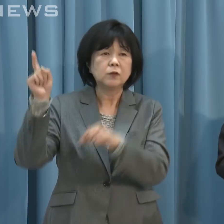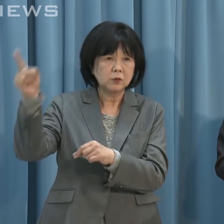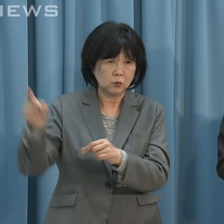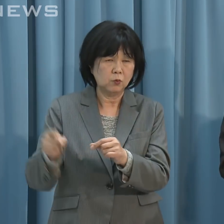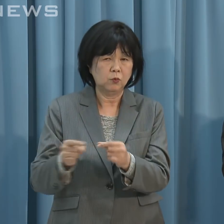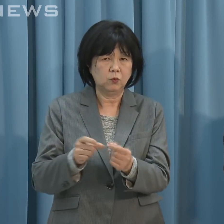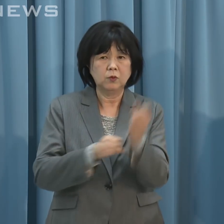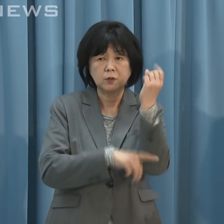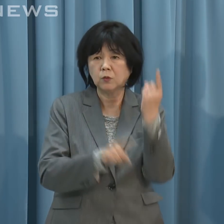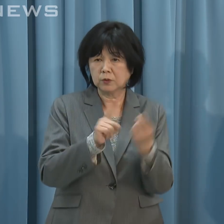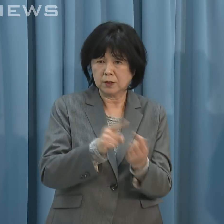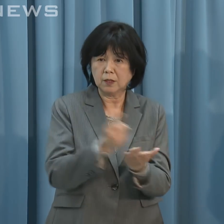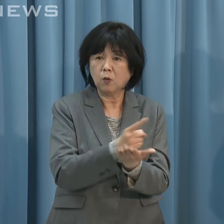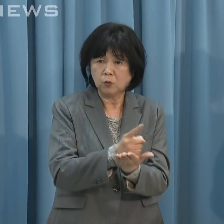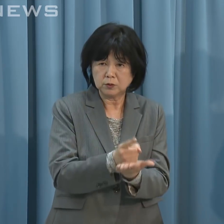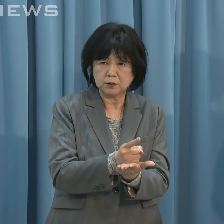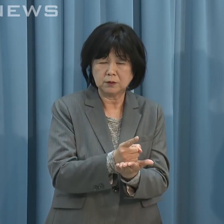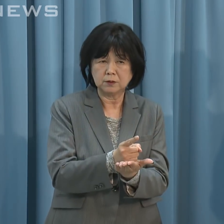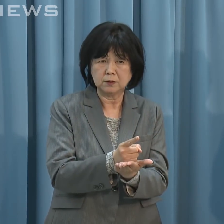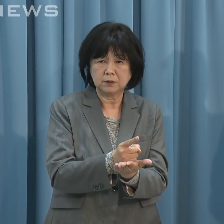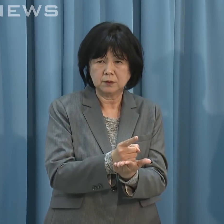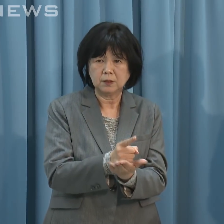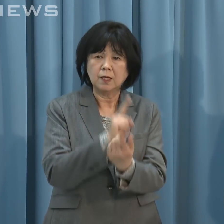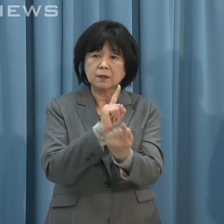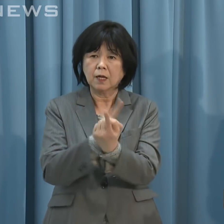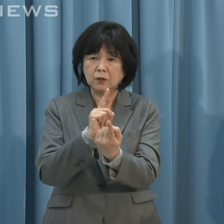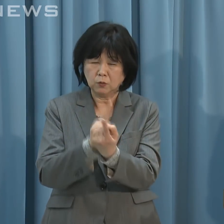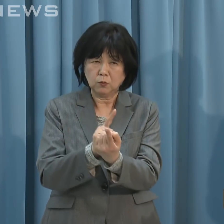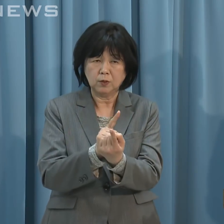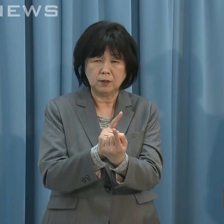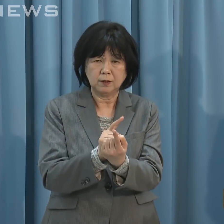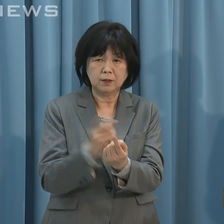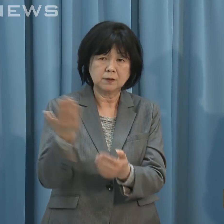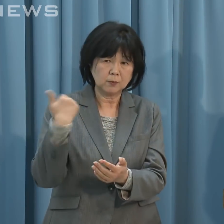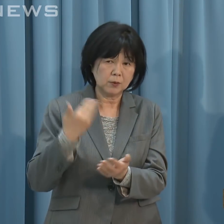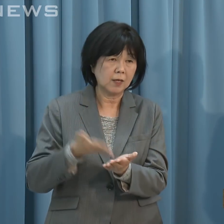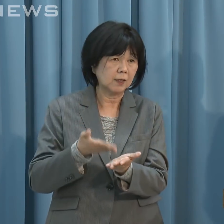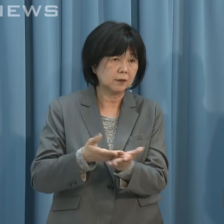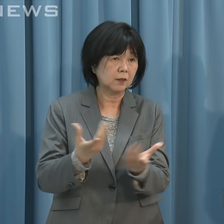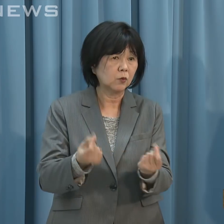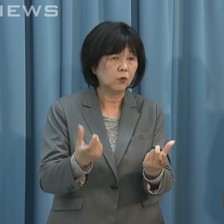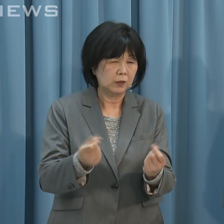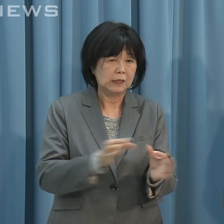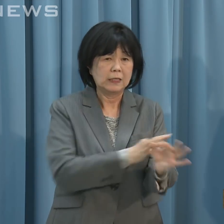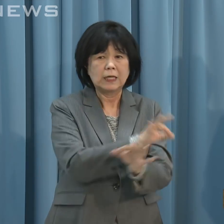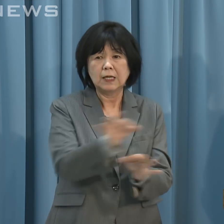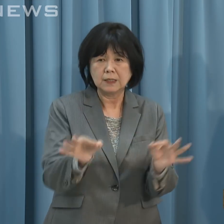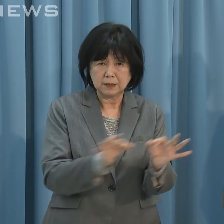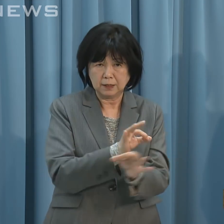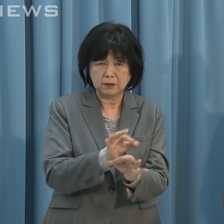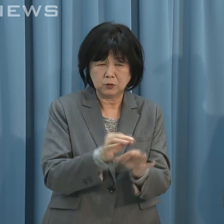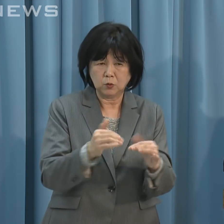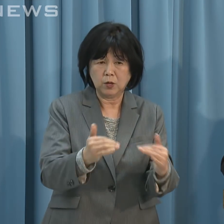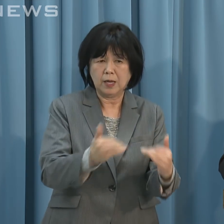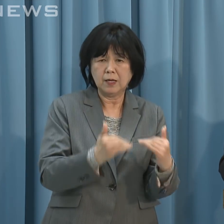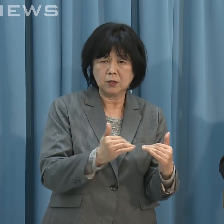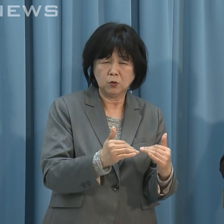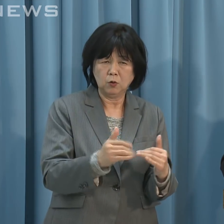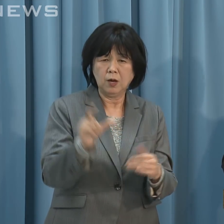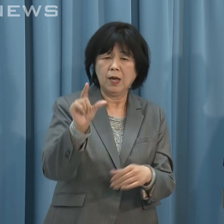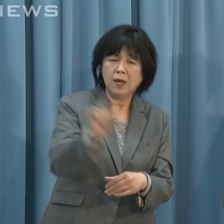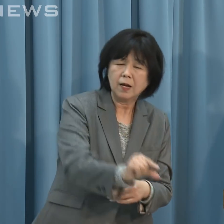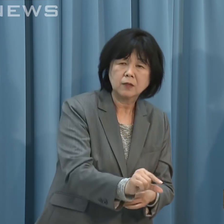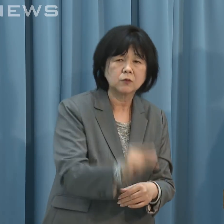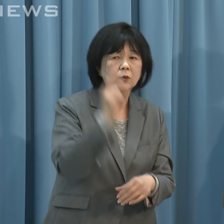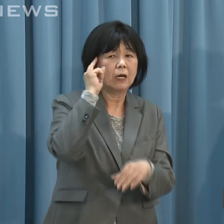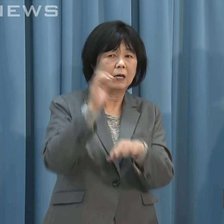な方針、基本的な対処方針、それも先ほど言いましたように、経済への影響というのを最小限にする